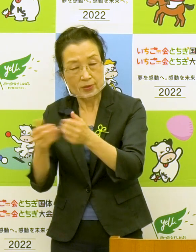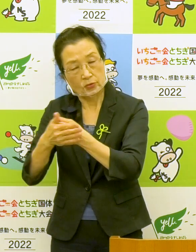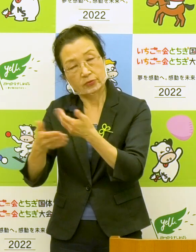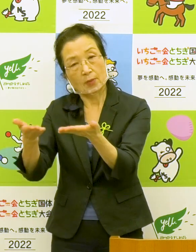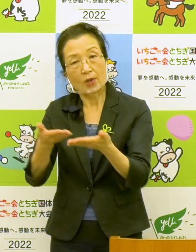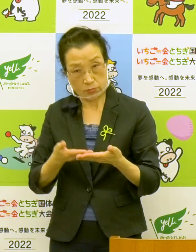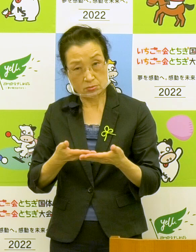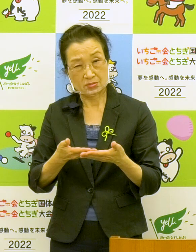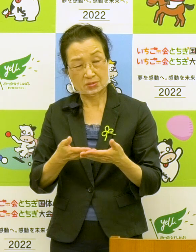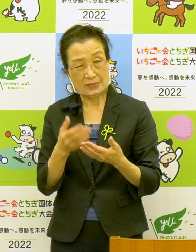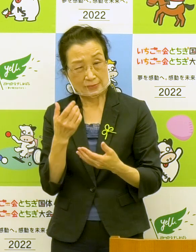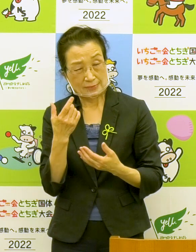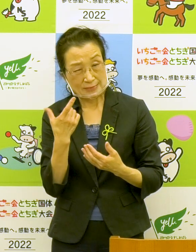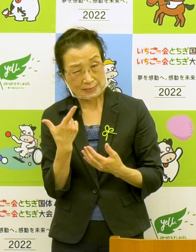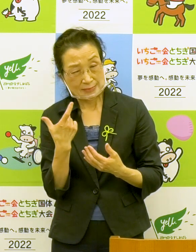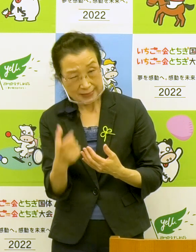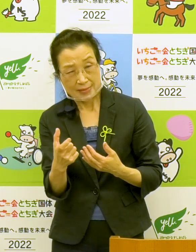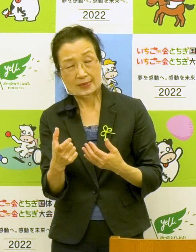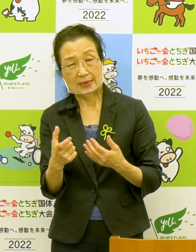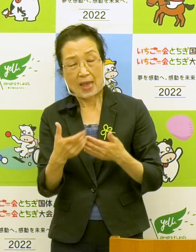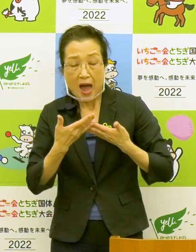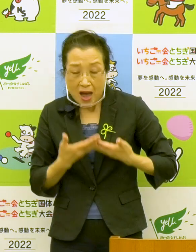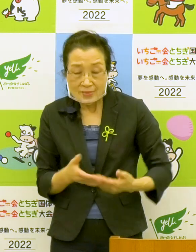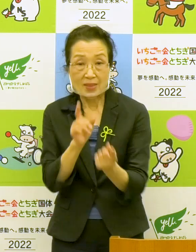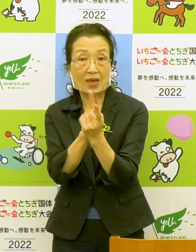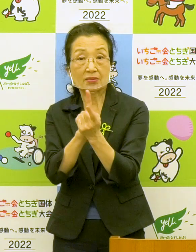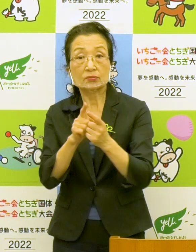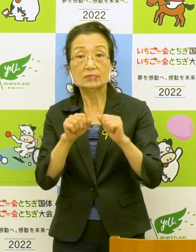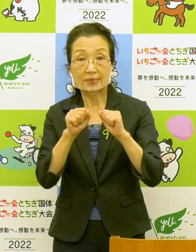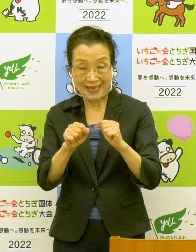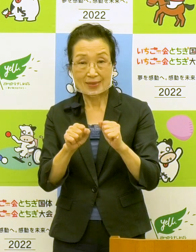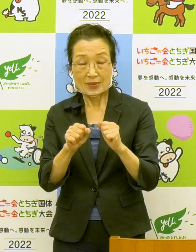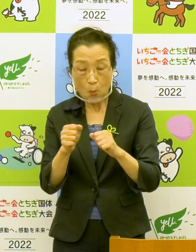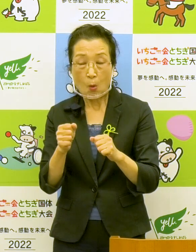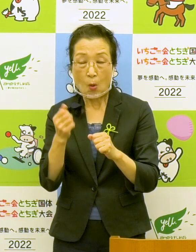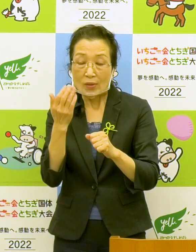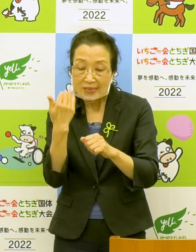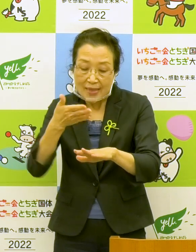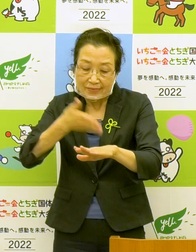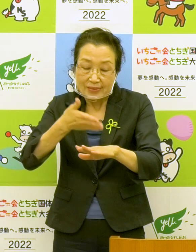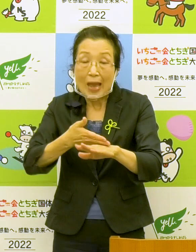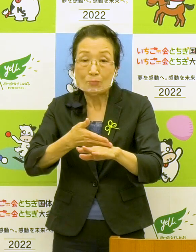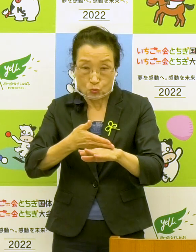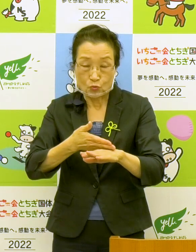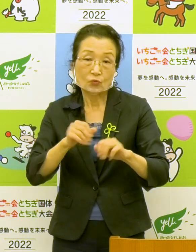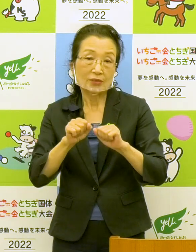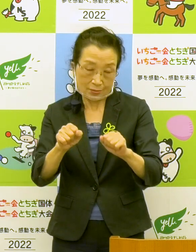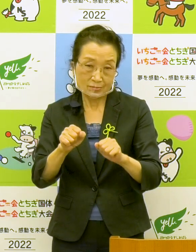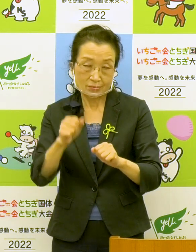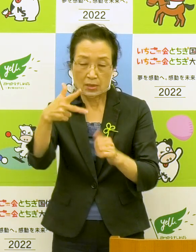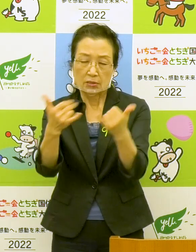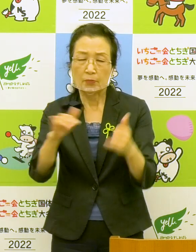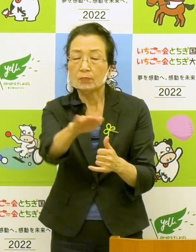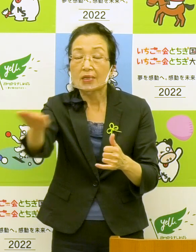ですね、しっかり安全対策を行った上での事前キャンプでございます。市民の皆様にもご安心いただいて